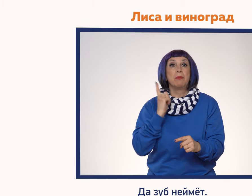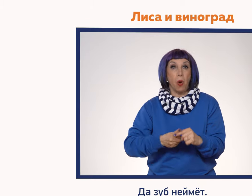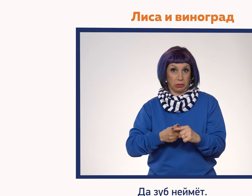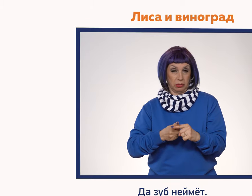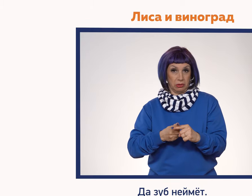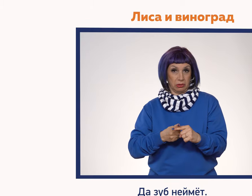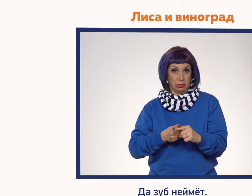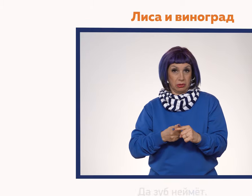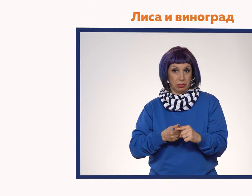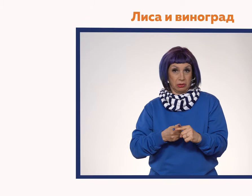имет.